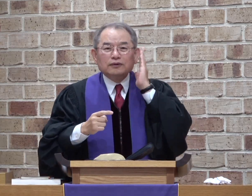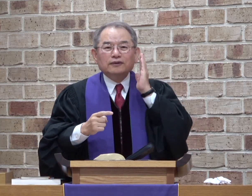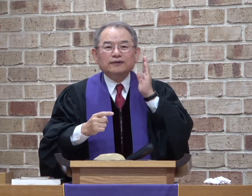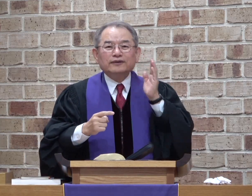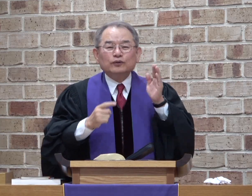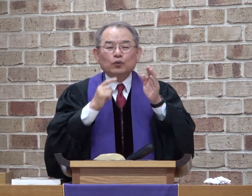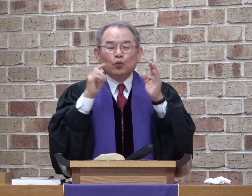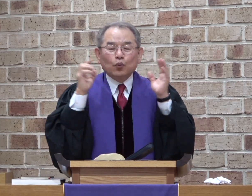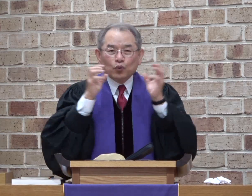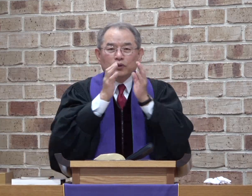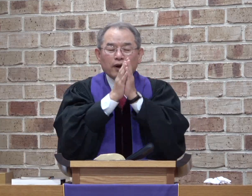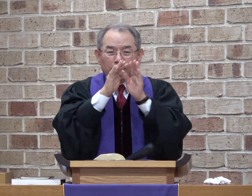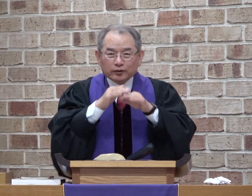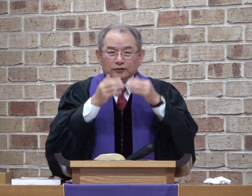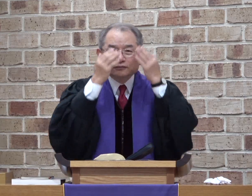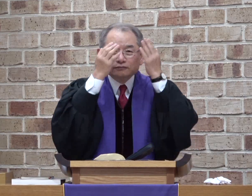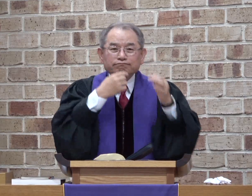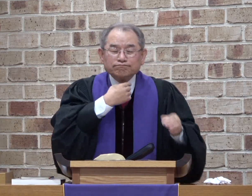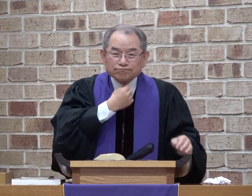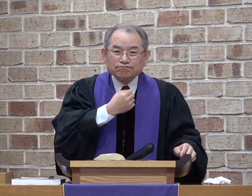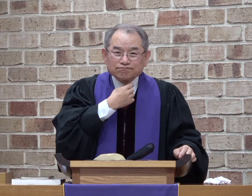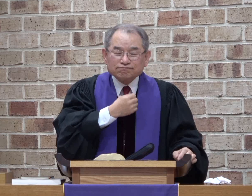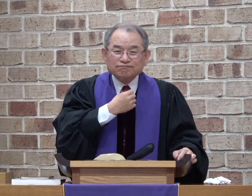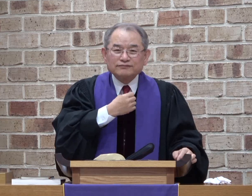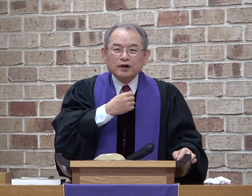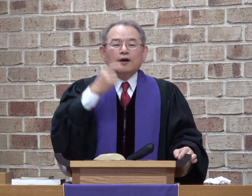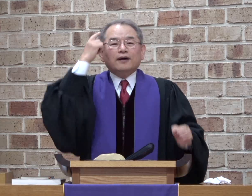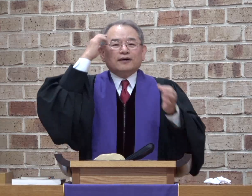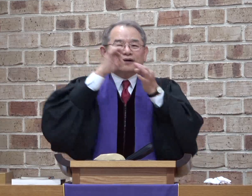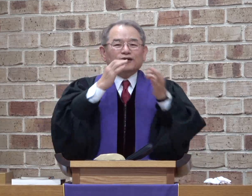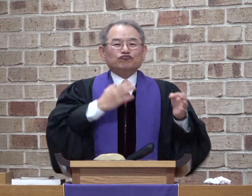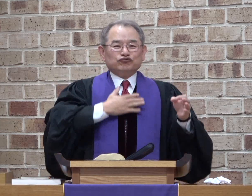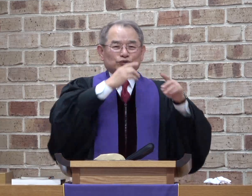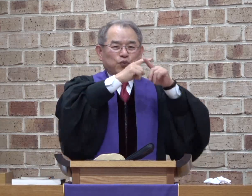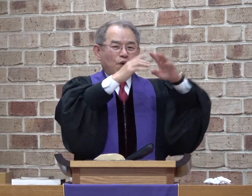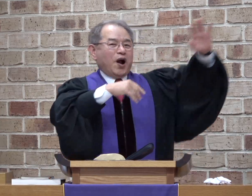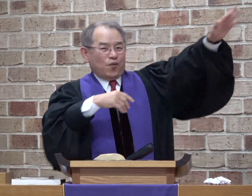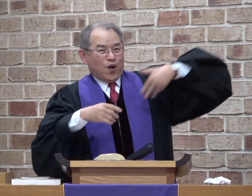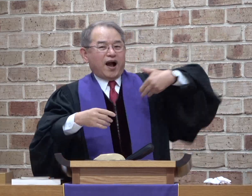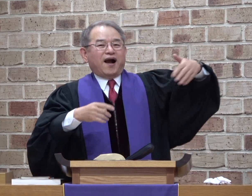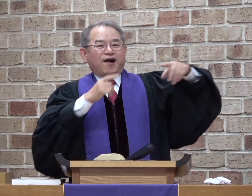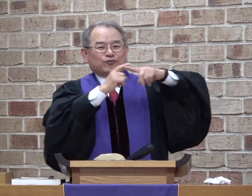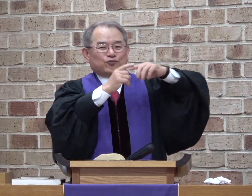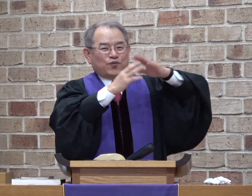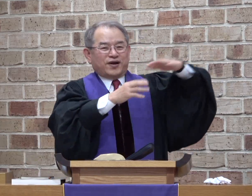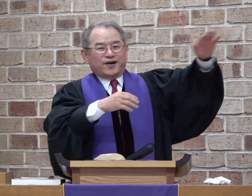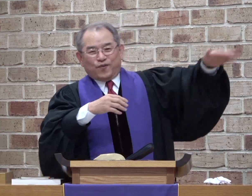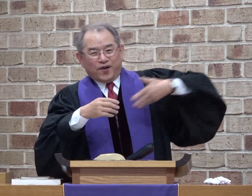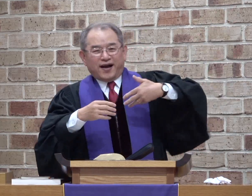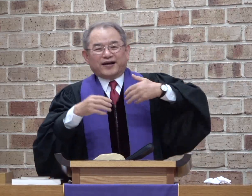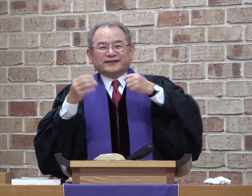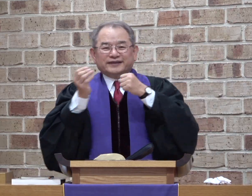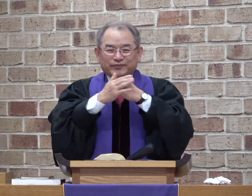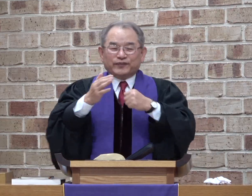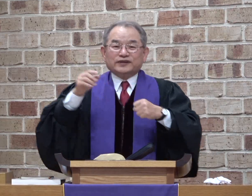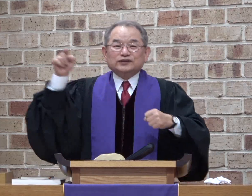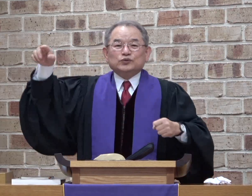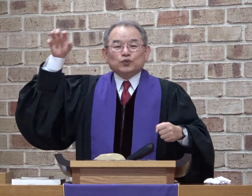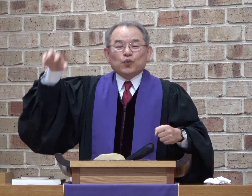만나고 저희들이 예배드릴 장소가 필요하다고 말씀드리니 우리 교회로 오라고 하셨습니다.